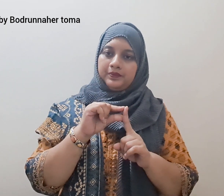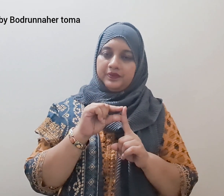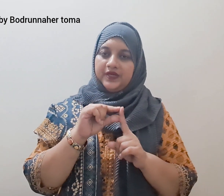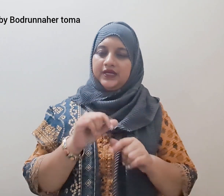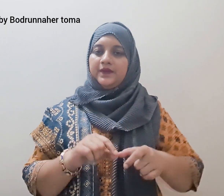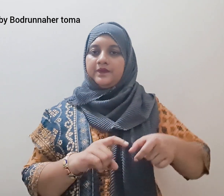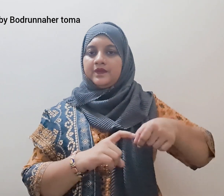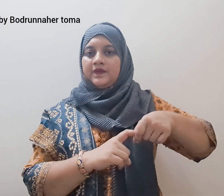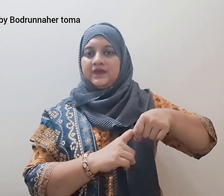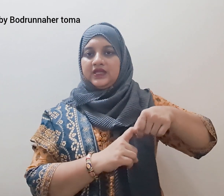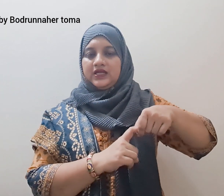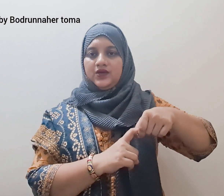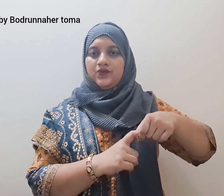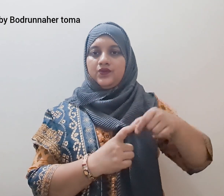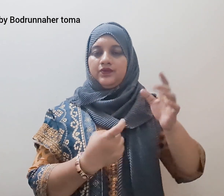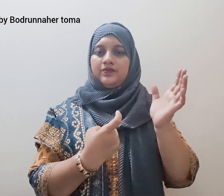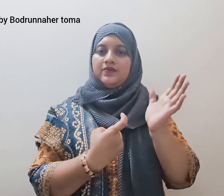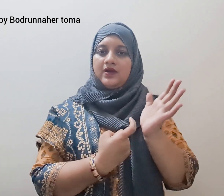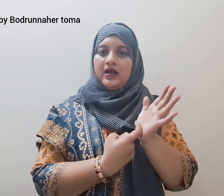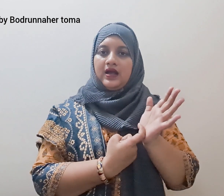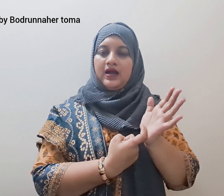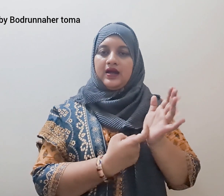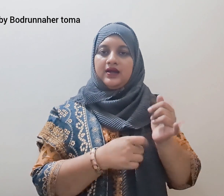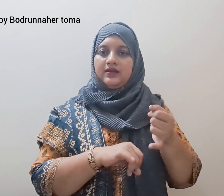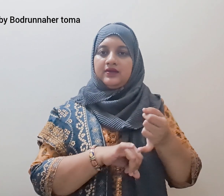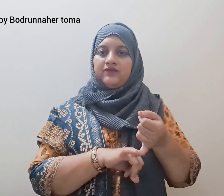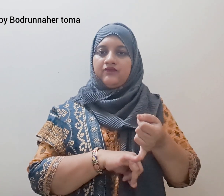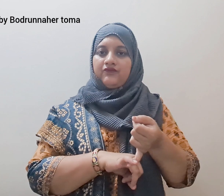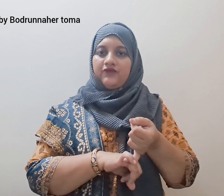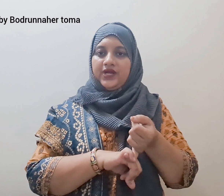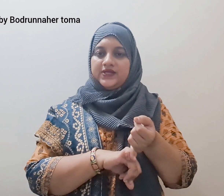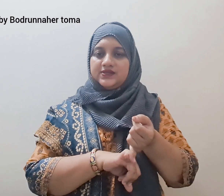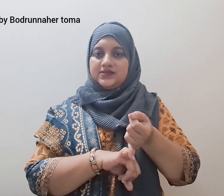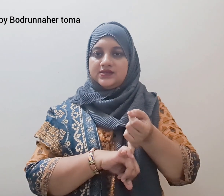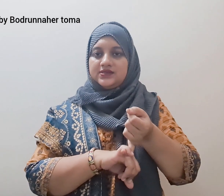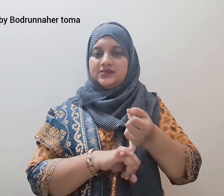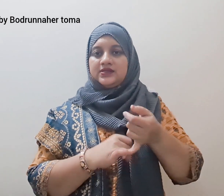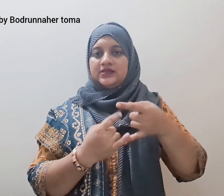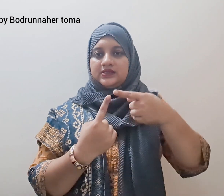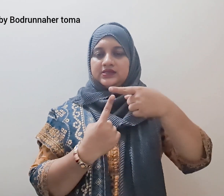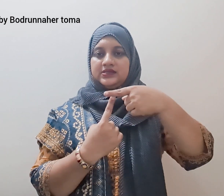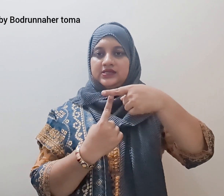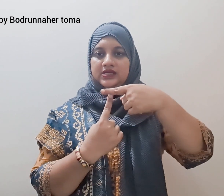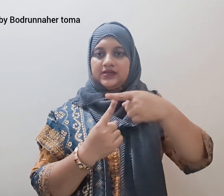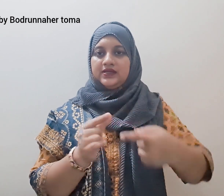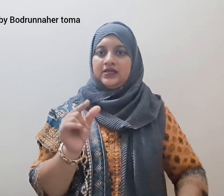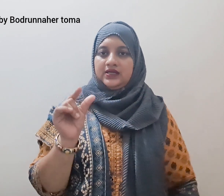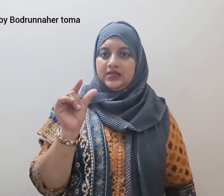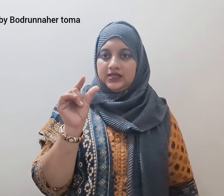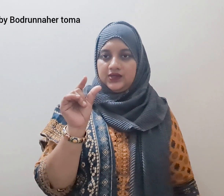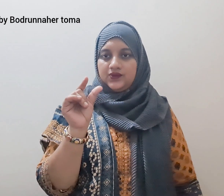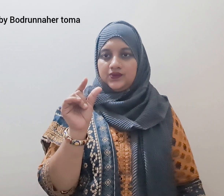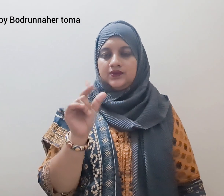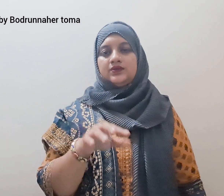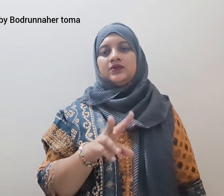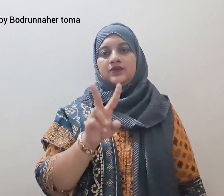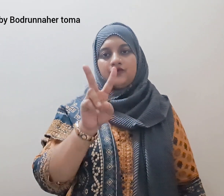পি, কিউ, আর, এস, টি, ইউ,